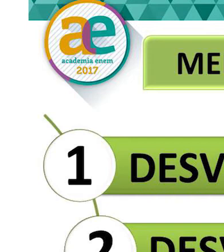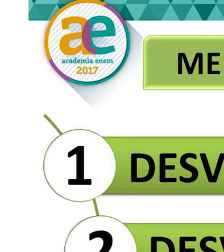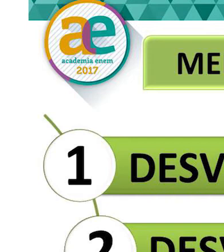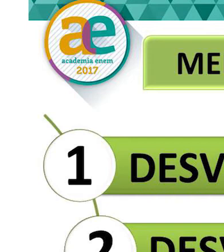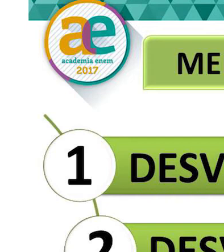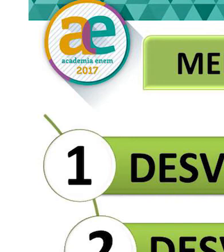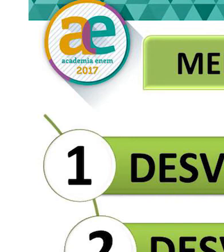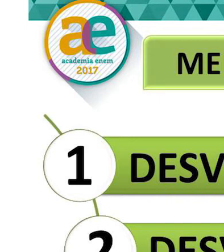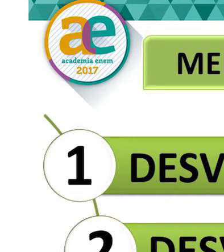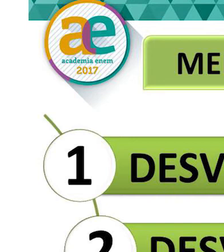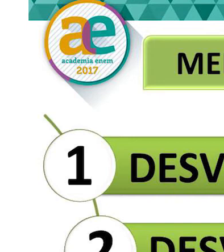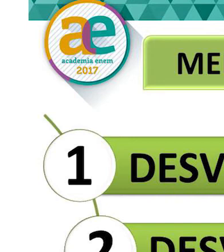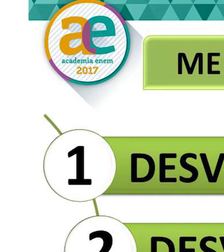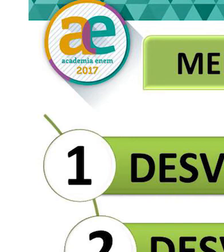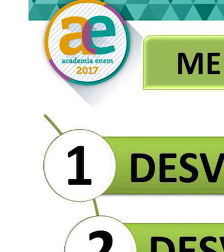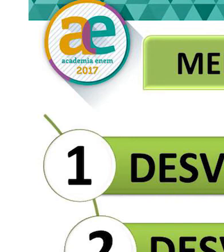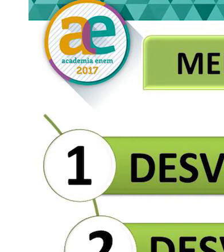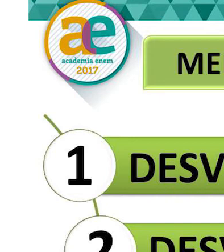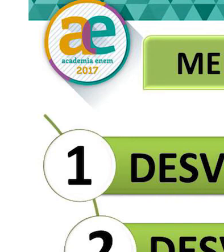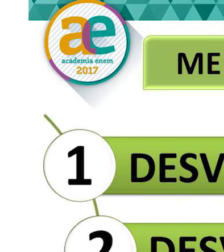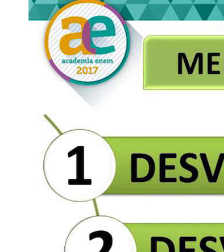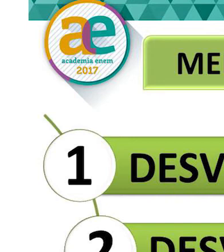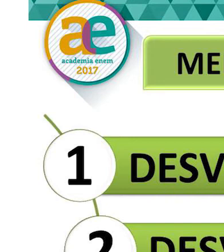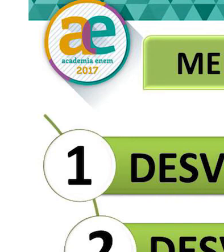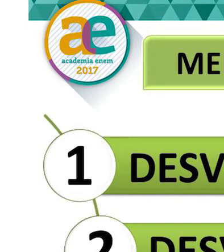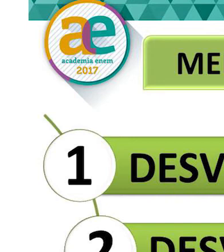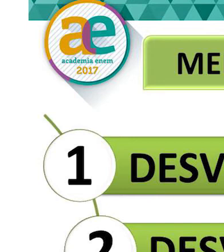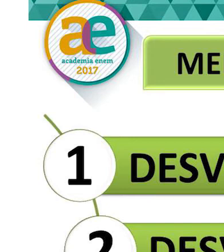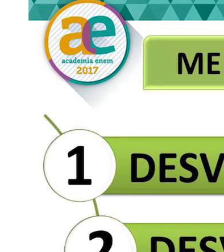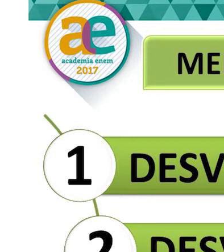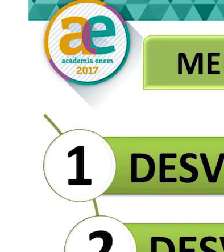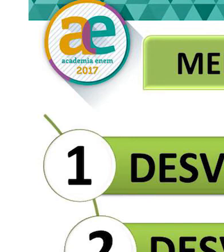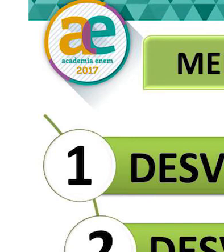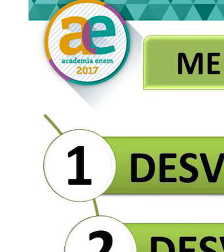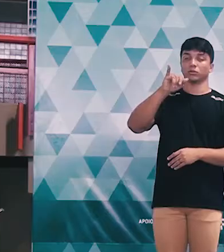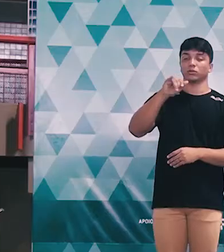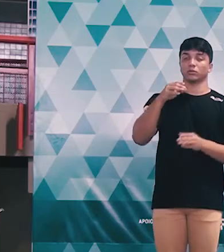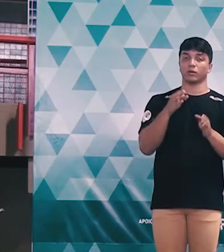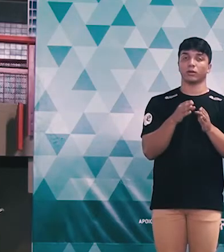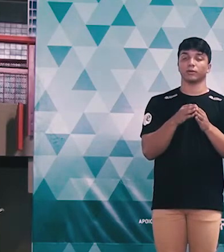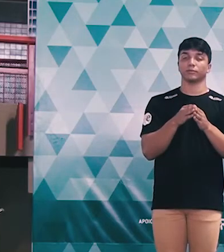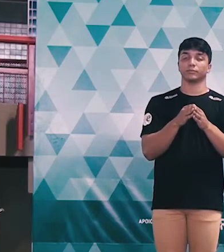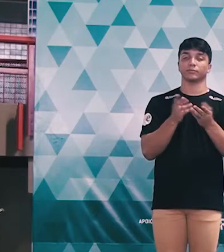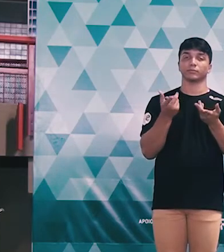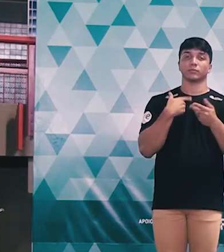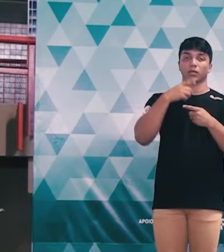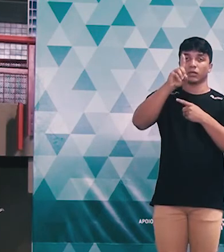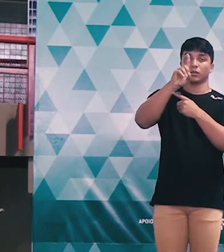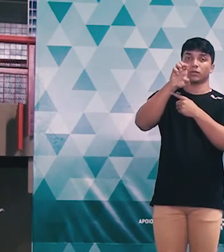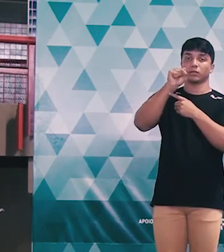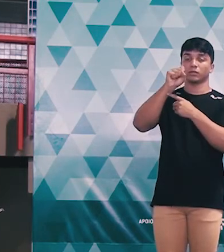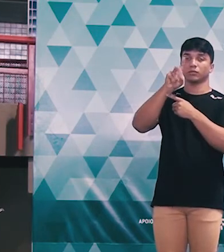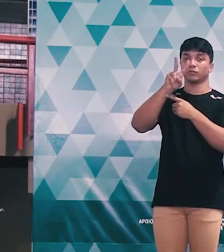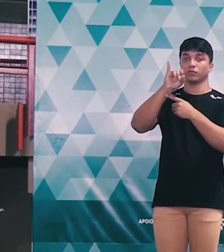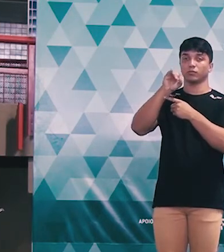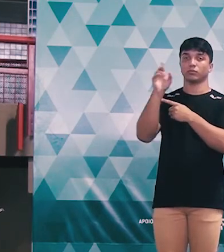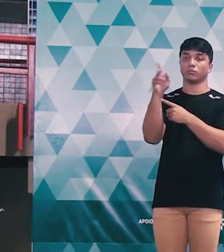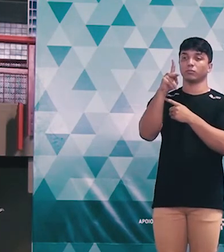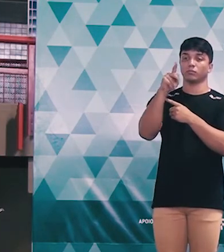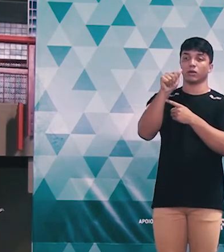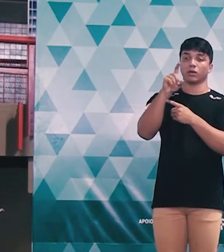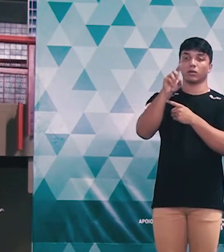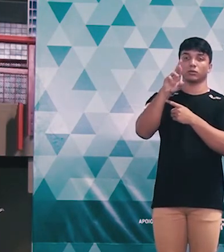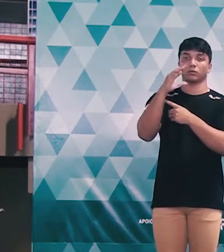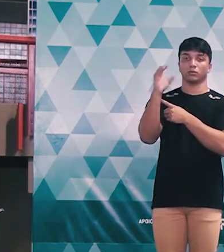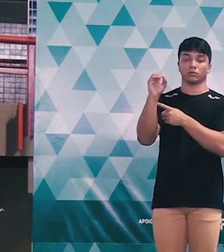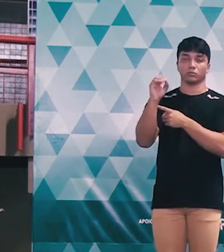vocês agora? Agora eu vou trabalhar com vocês só o conceito de desvio padrão. Quero aproveitar uma coisa que eu já expliquei antes, para